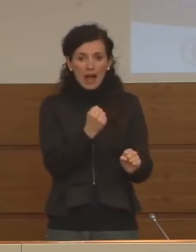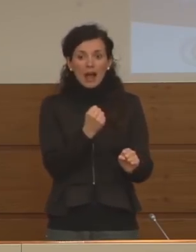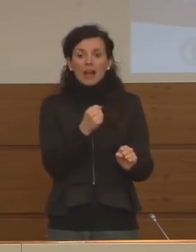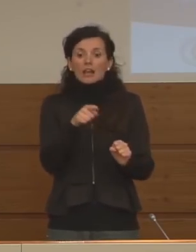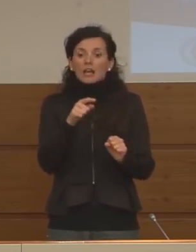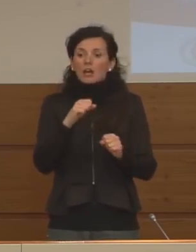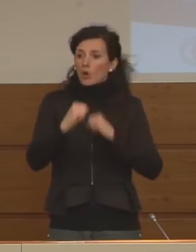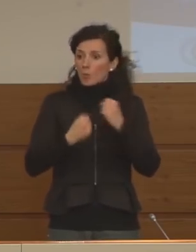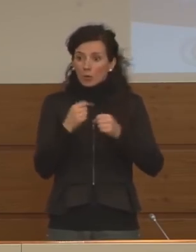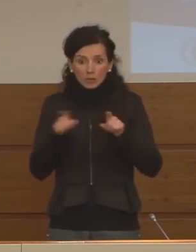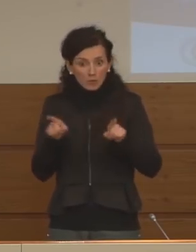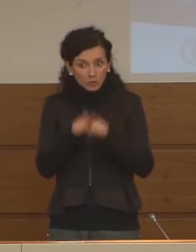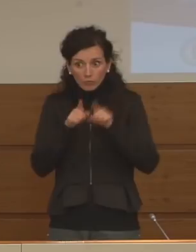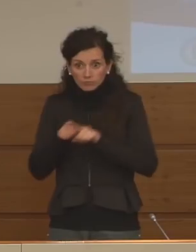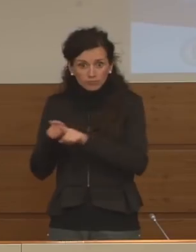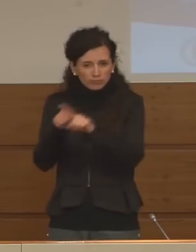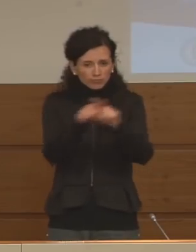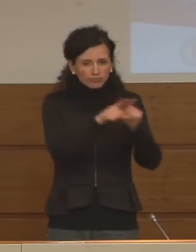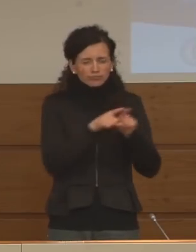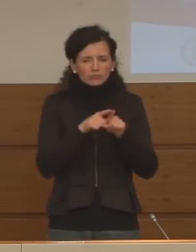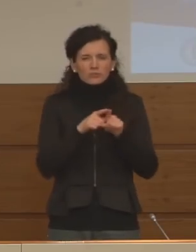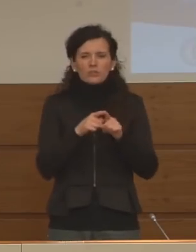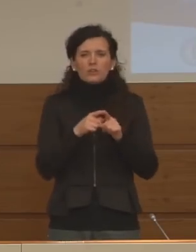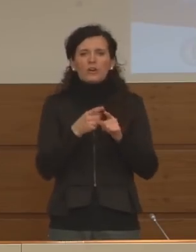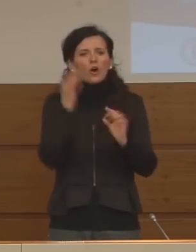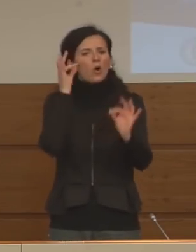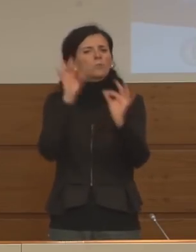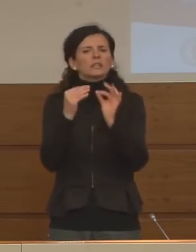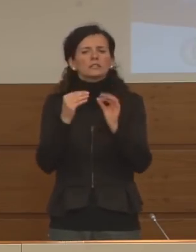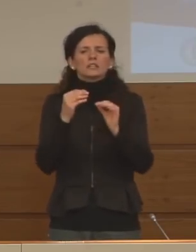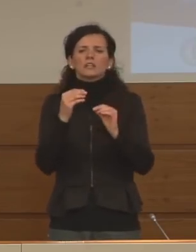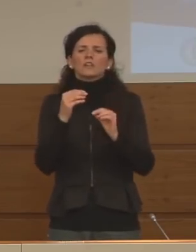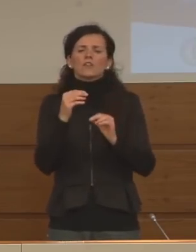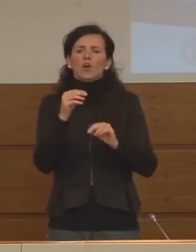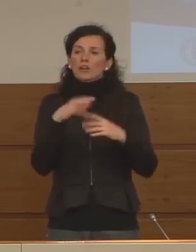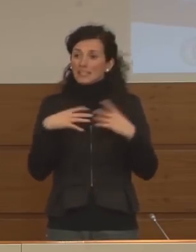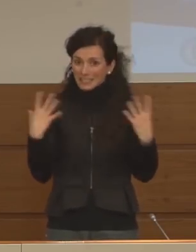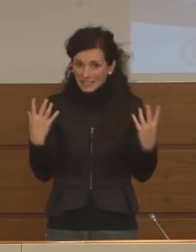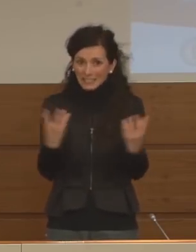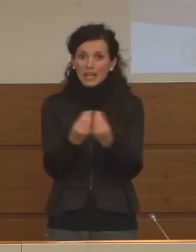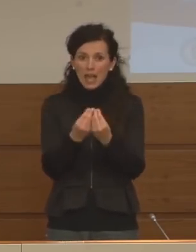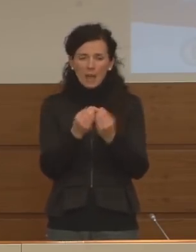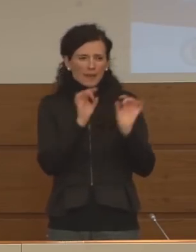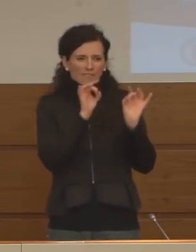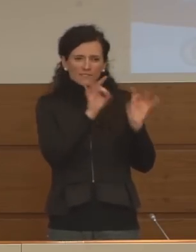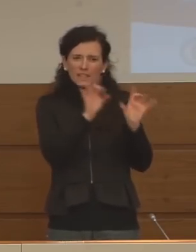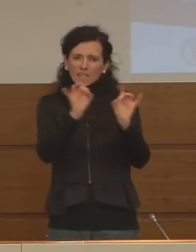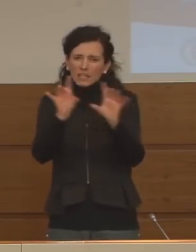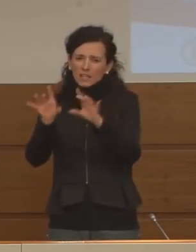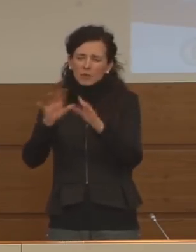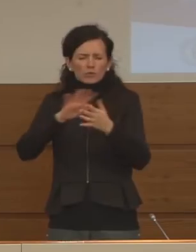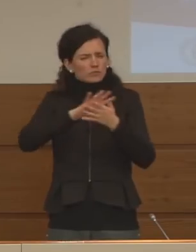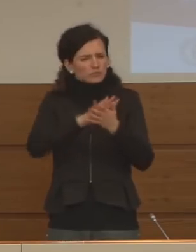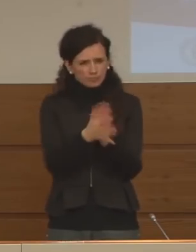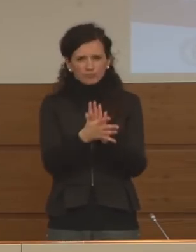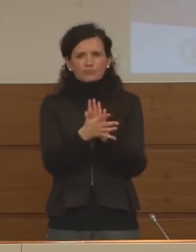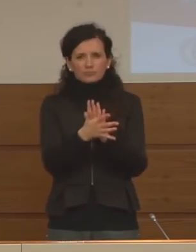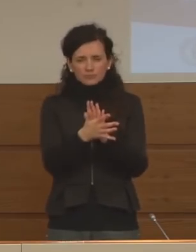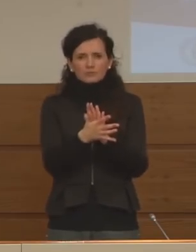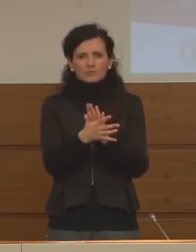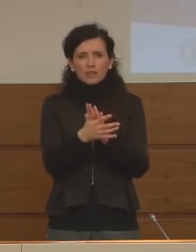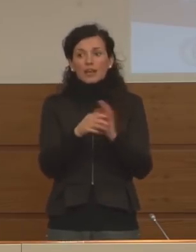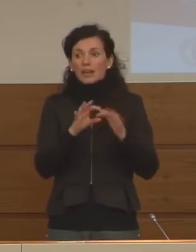l'obiettivo fondamentale sconfiggere tutti insieme questo virus è l'obiettivo indotto e